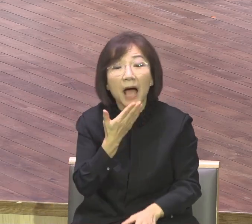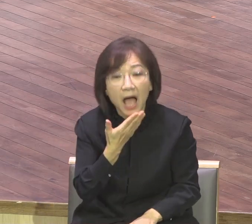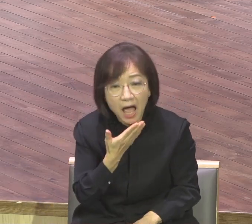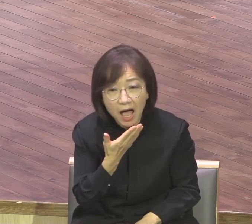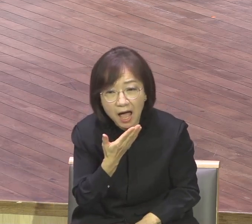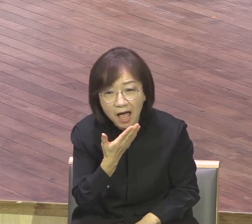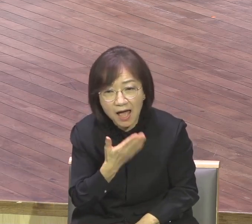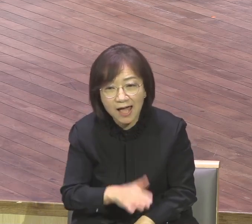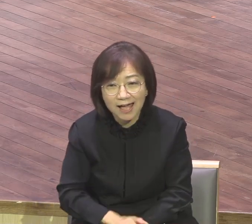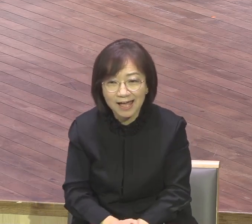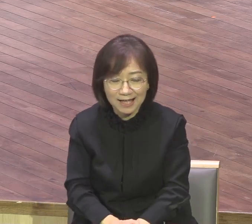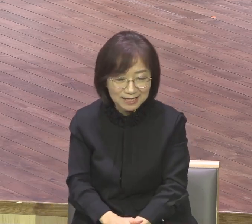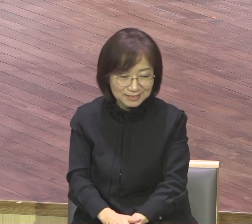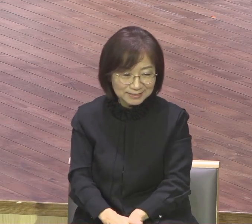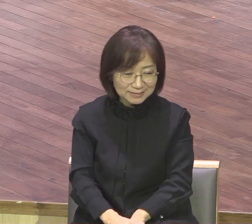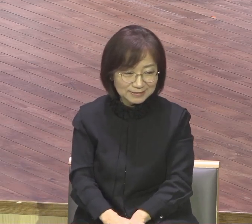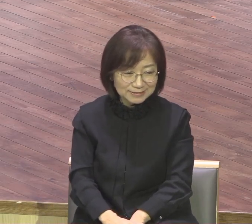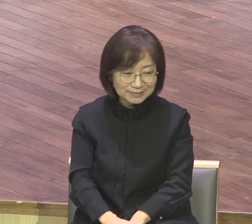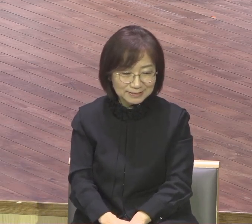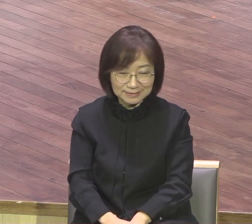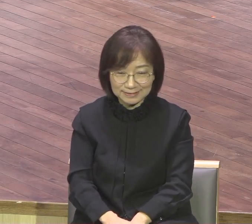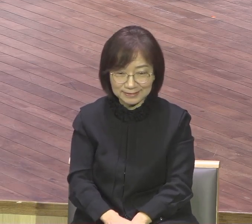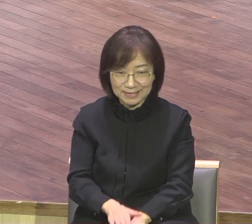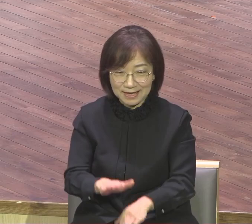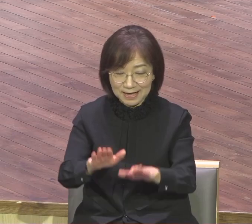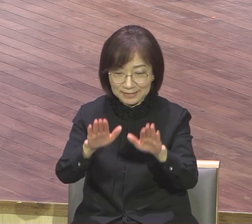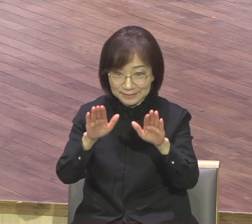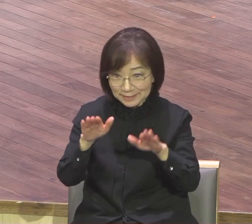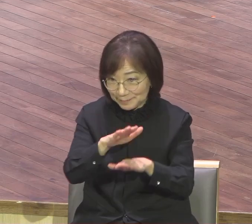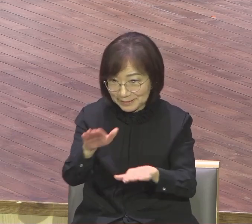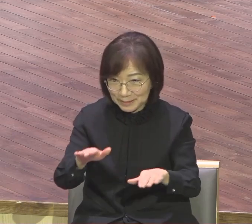ustedes. 마음을 새롭게 하시기 바랍니다.